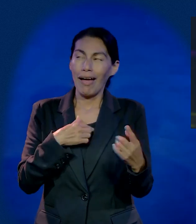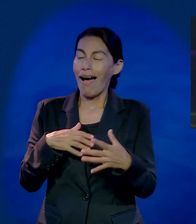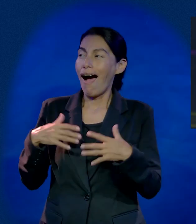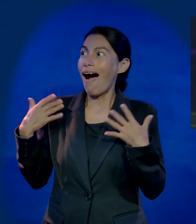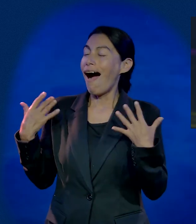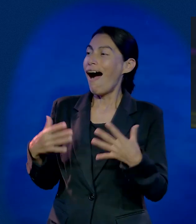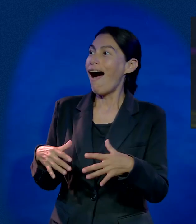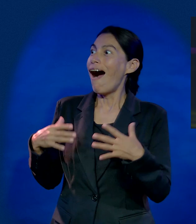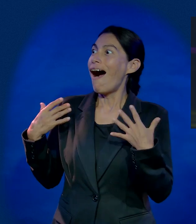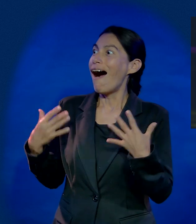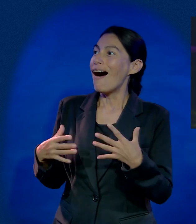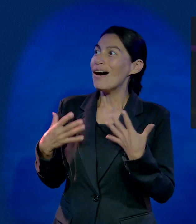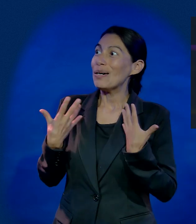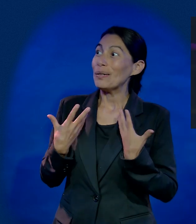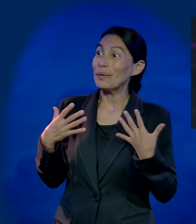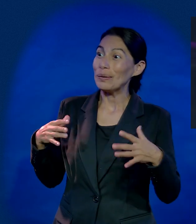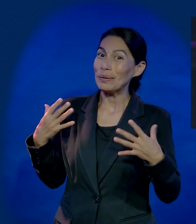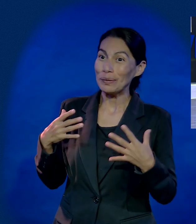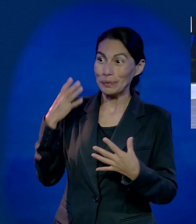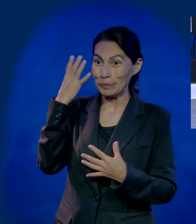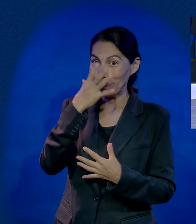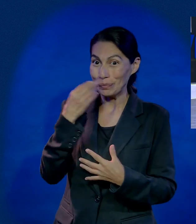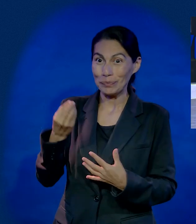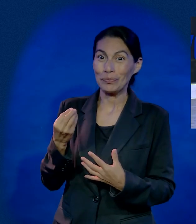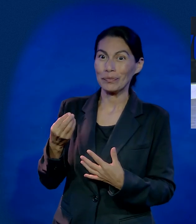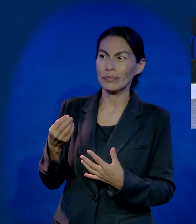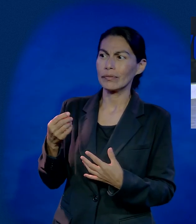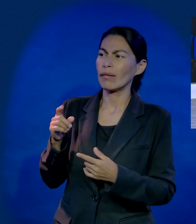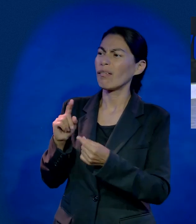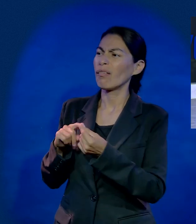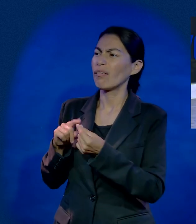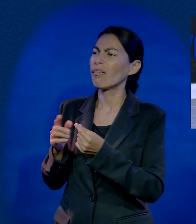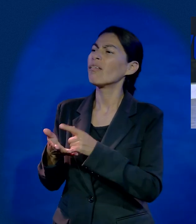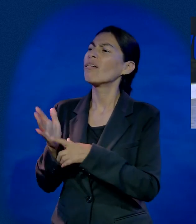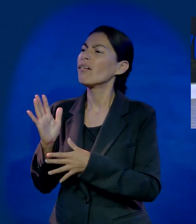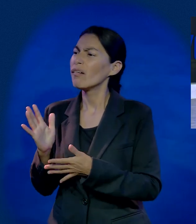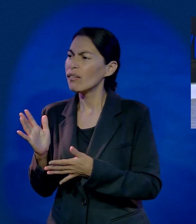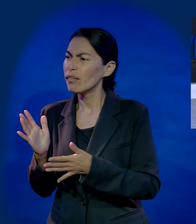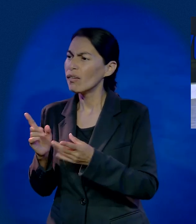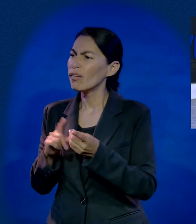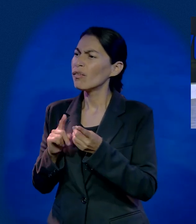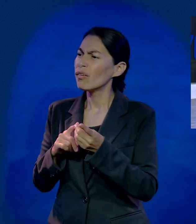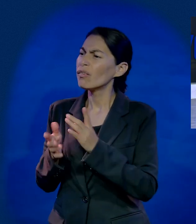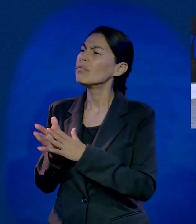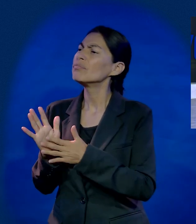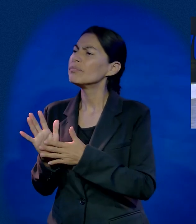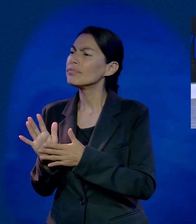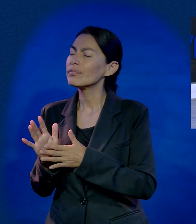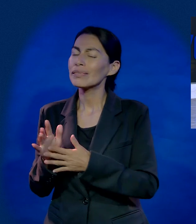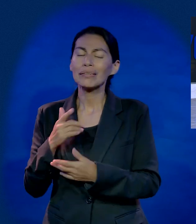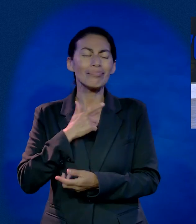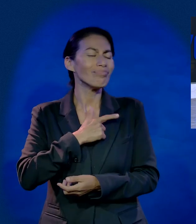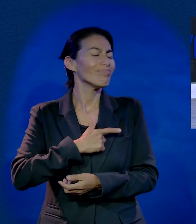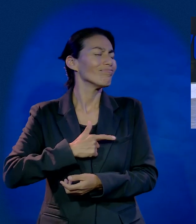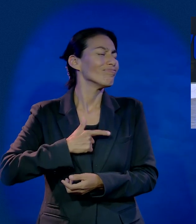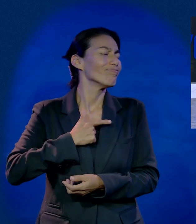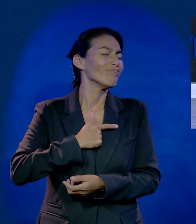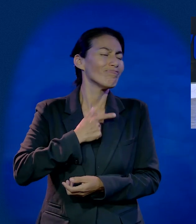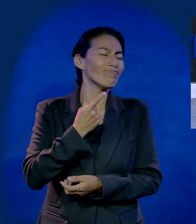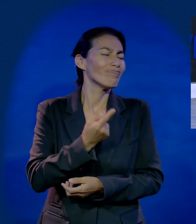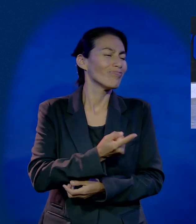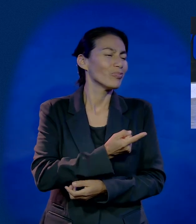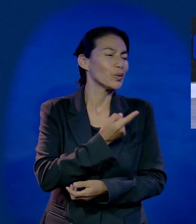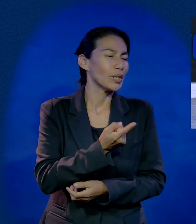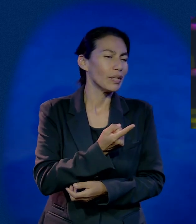usted dice, ay, ay, Dios. ¿Y cómo a dónde vamos a ir? Es una sorpresa que te va a encantar por